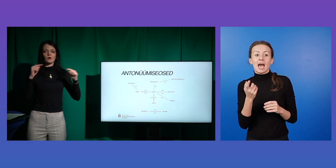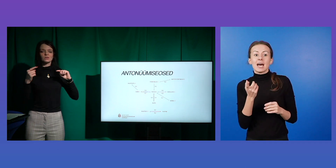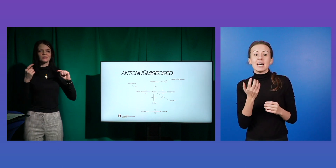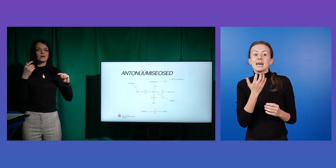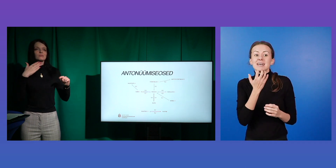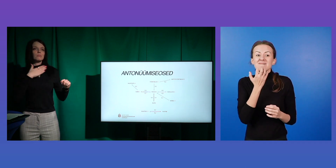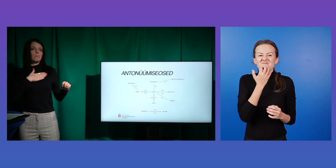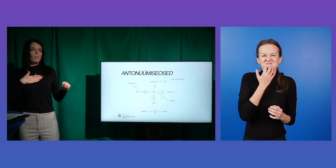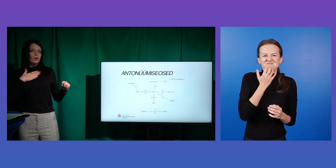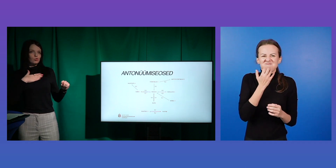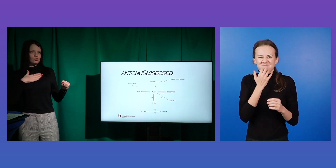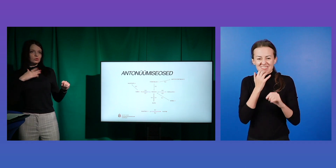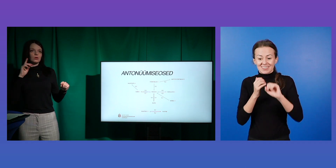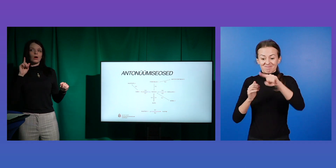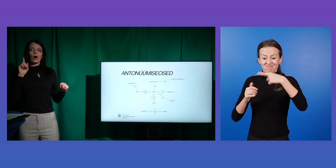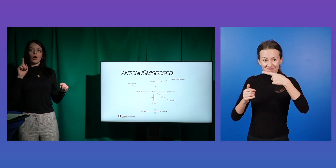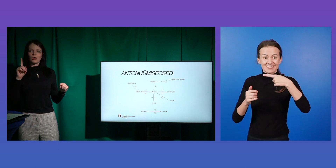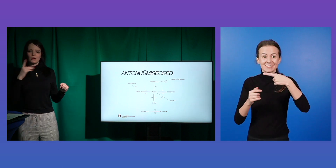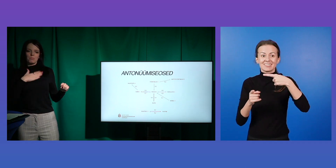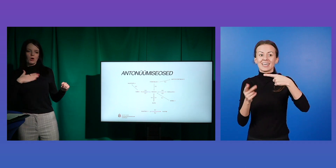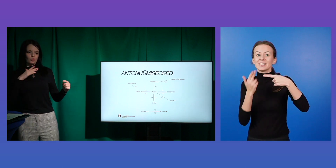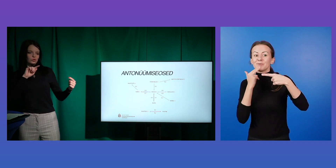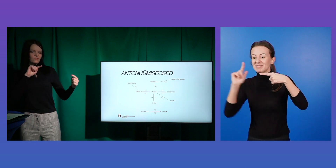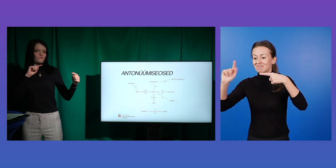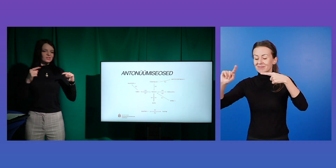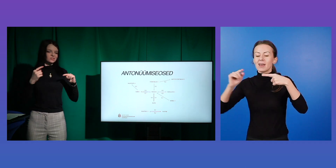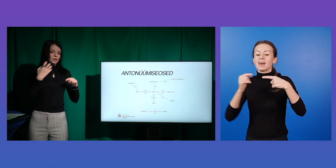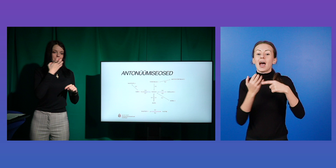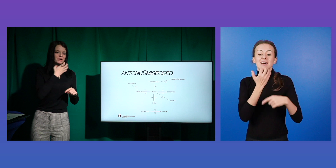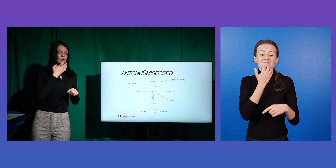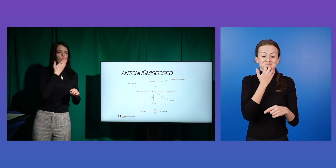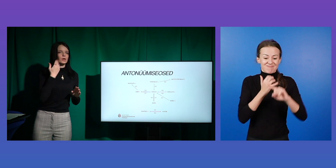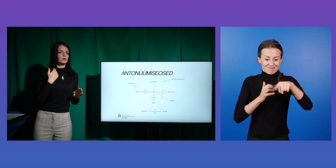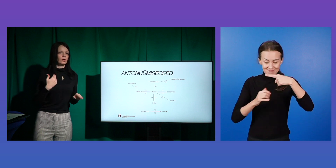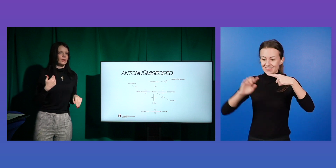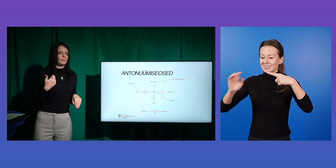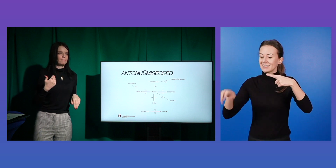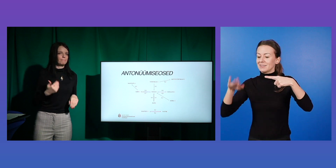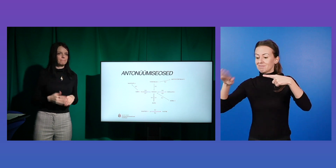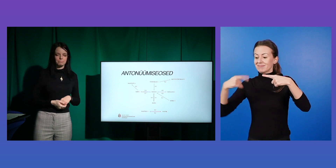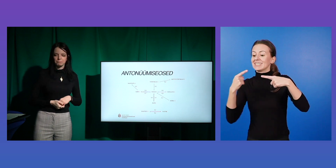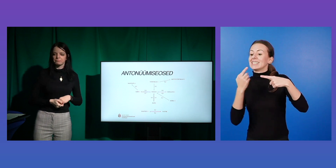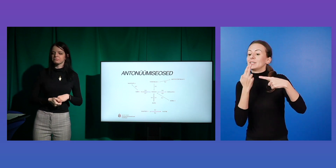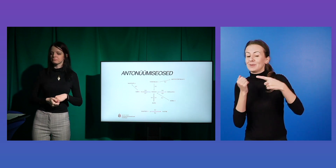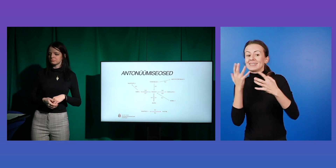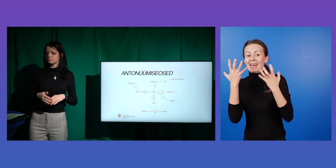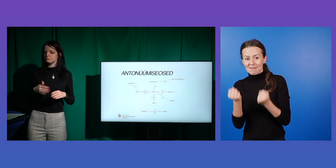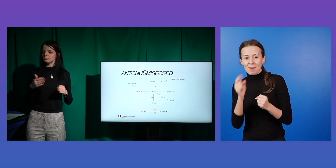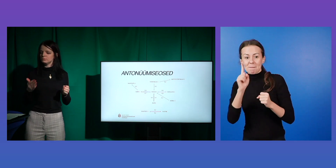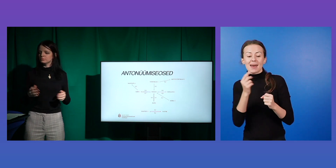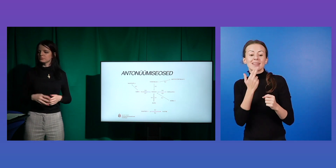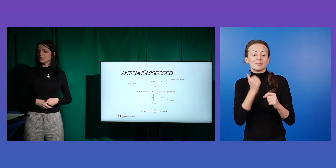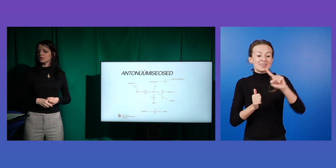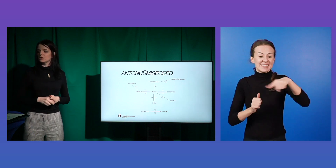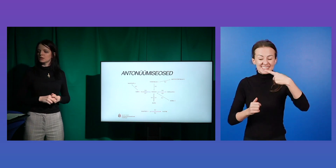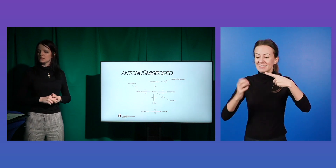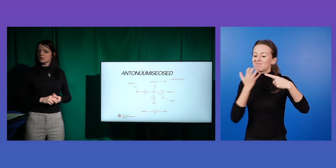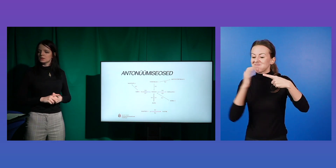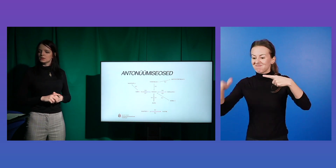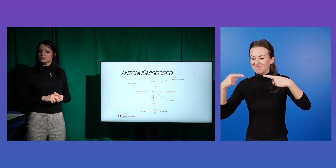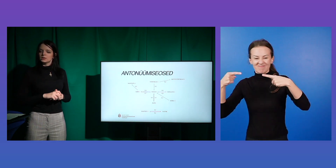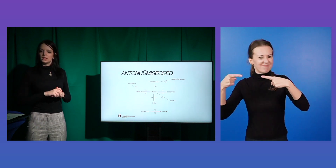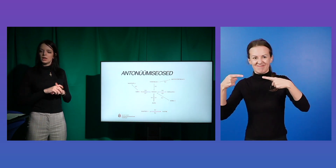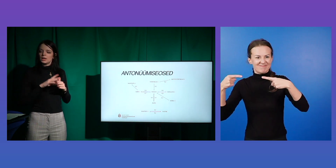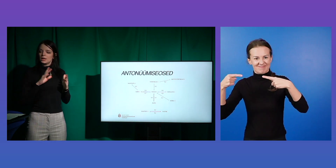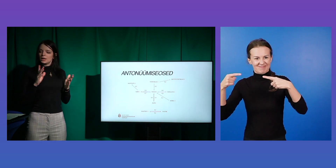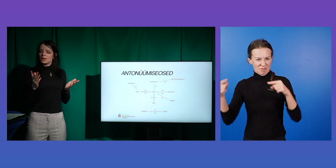Tähendab, mõrule vastandsõnale nagu sobitavad magusad vastandsõnaks nagu ei olnud. Mõlemad pidi nad ei olnud oma vahel